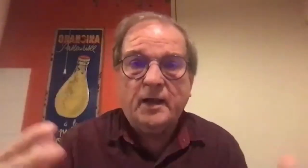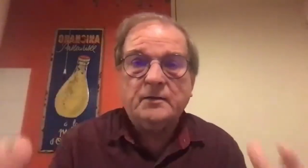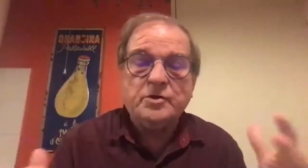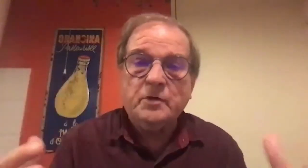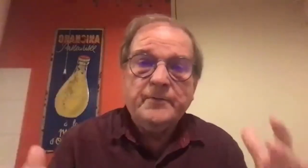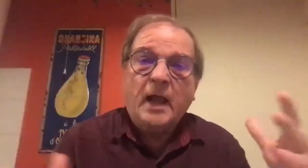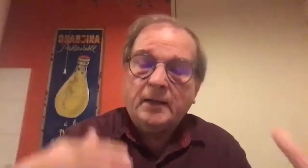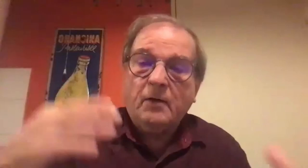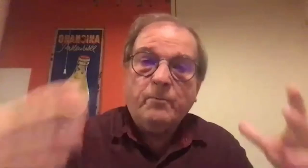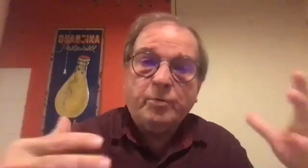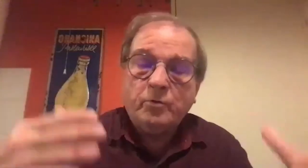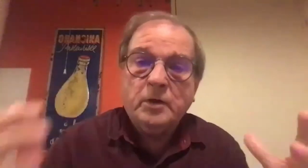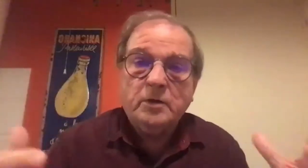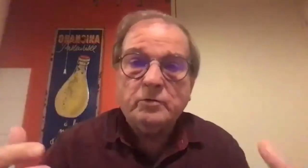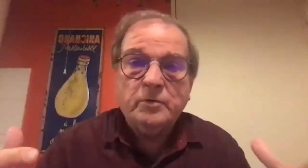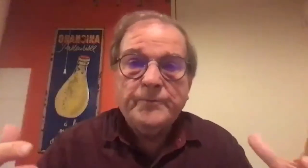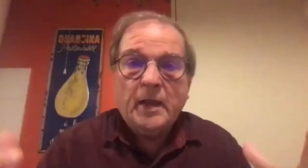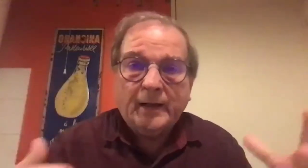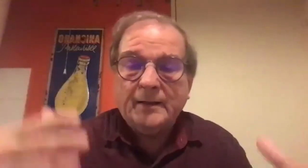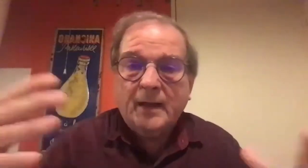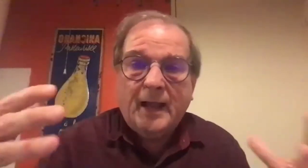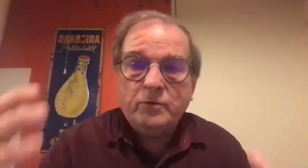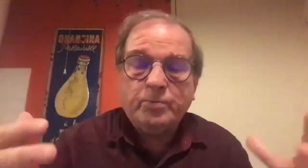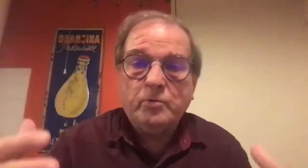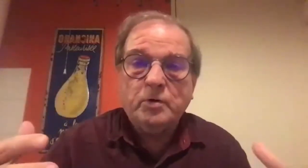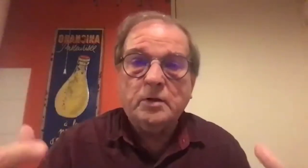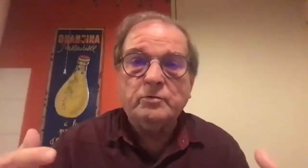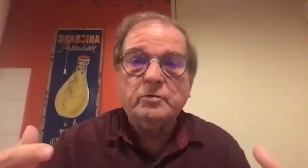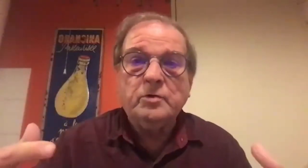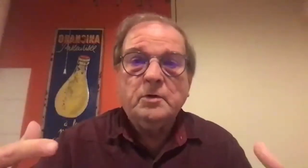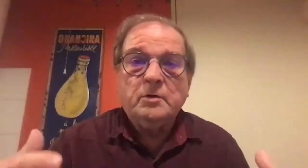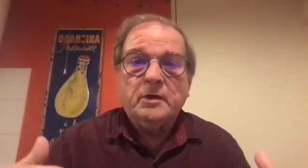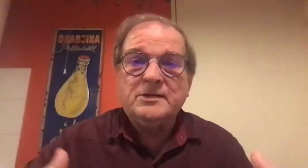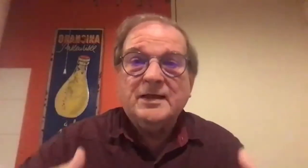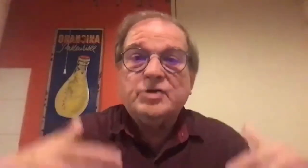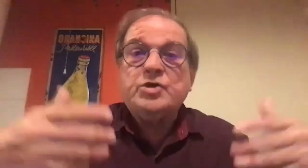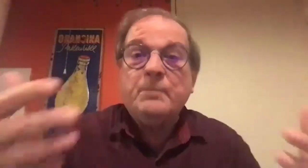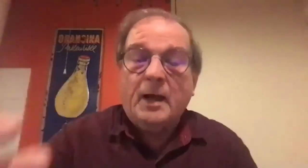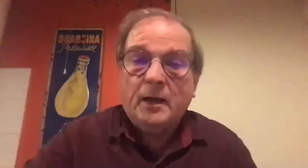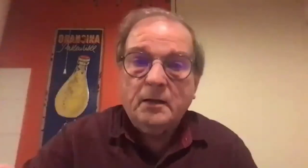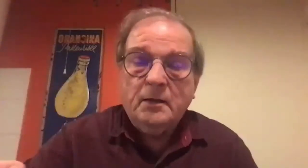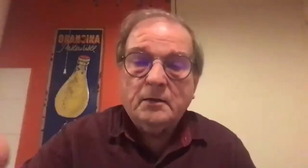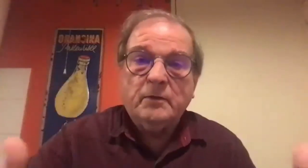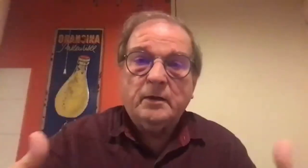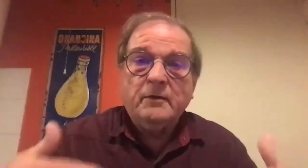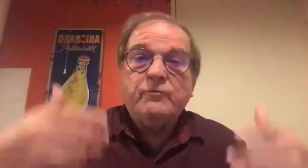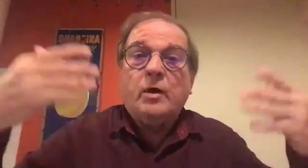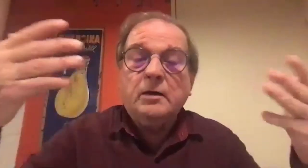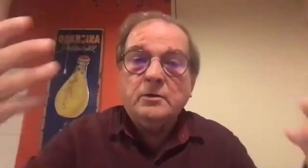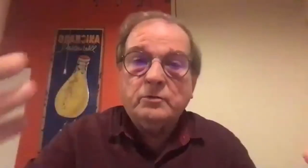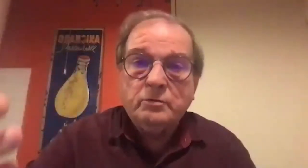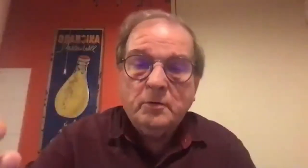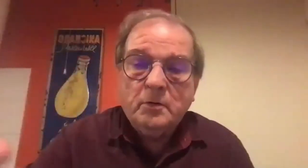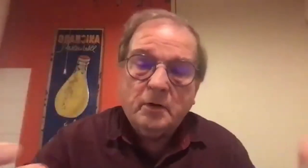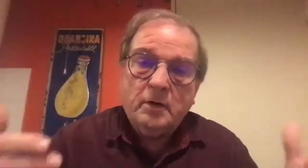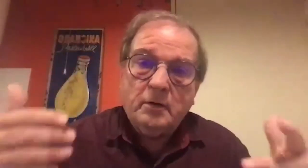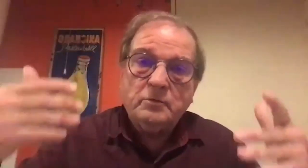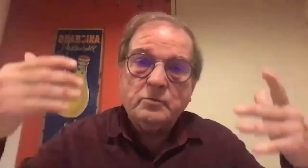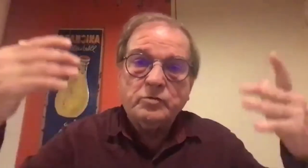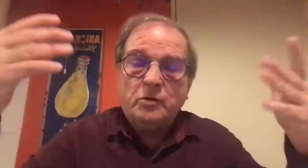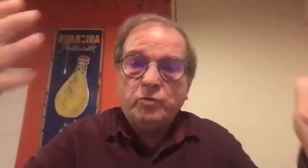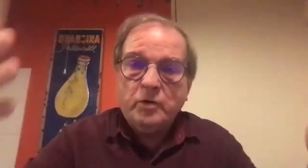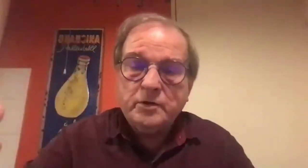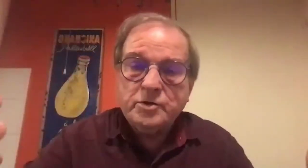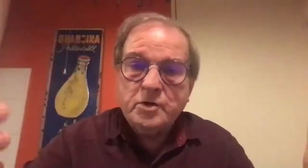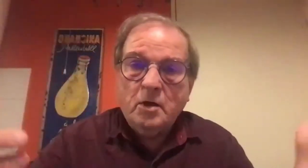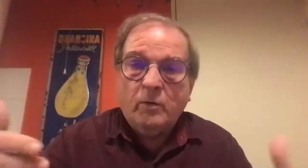lutas internas, né, cada lado procurando se legitimar, né, invocando